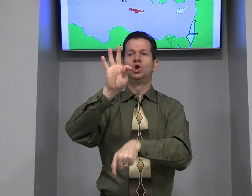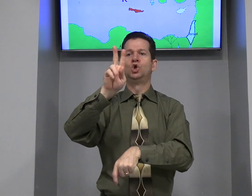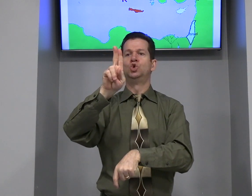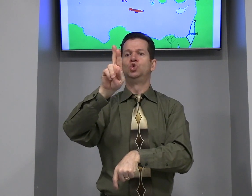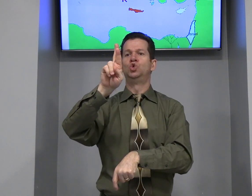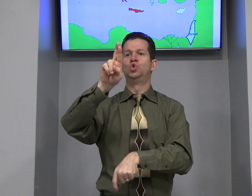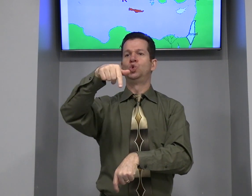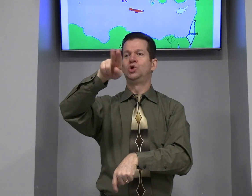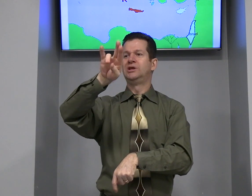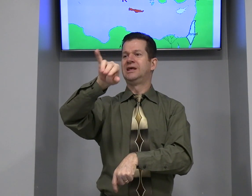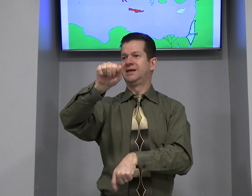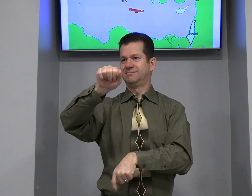Mas é Turquia.